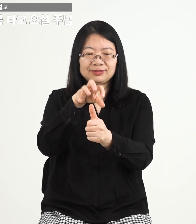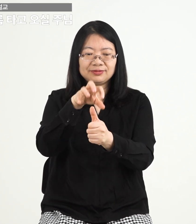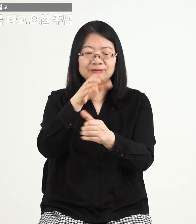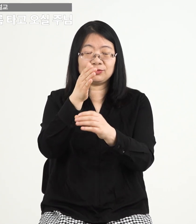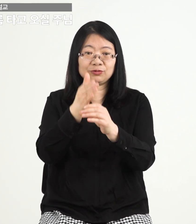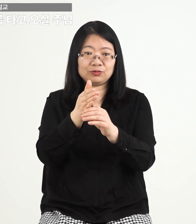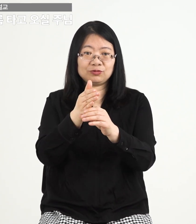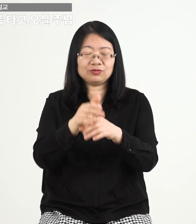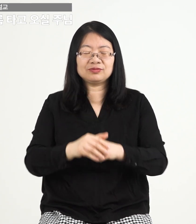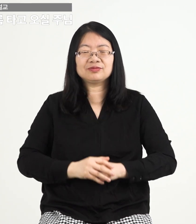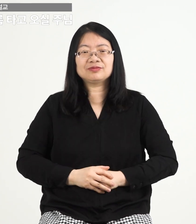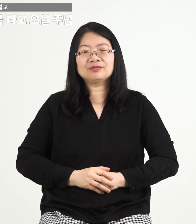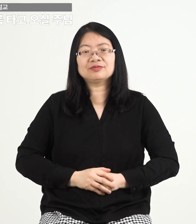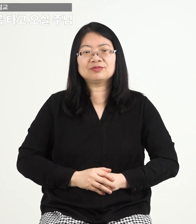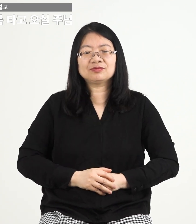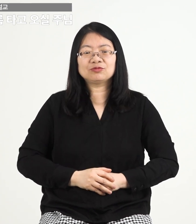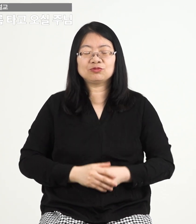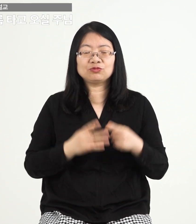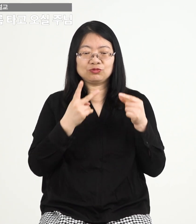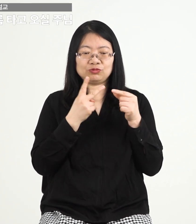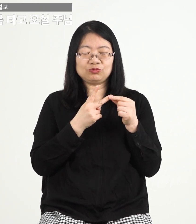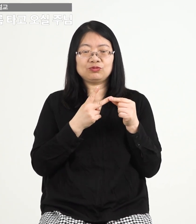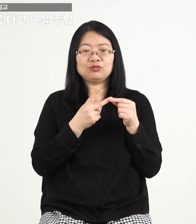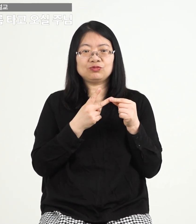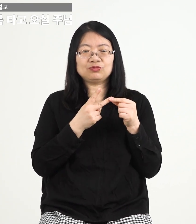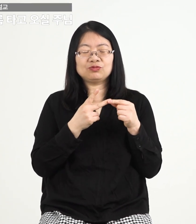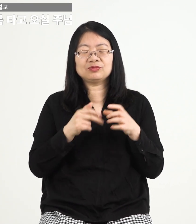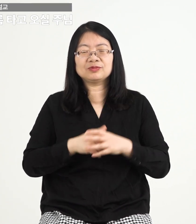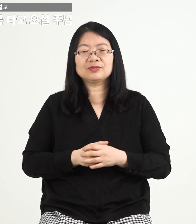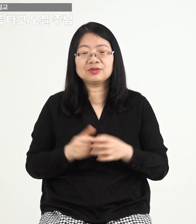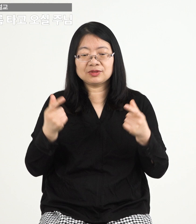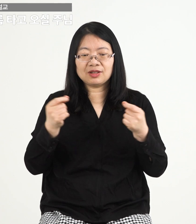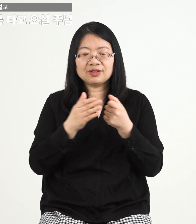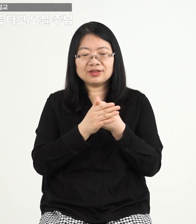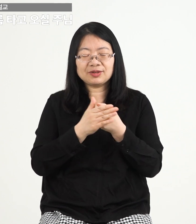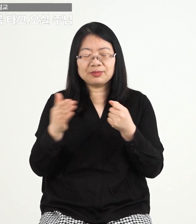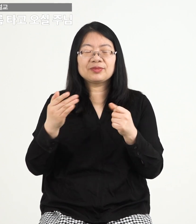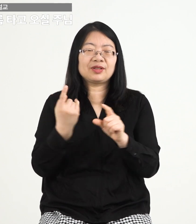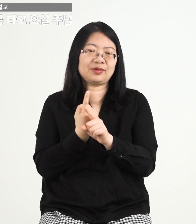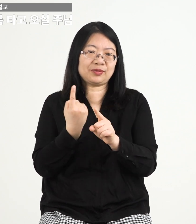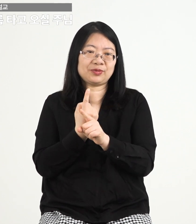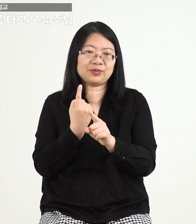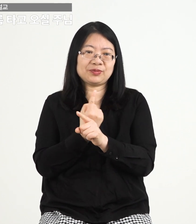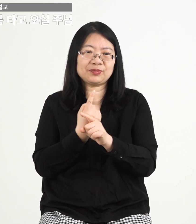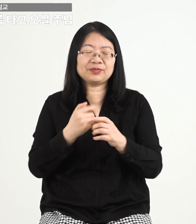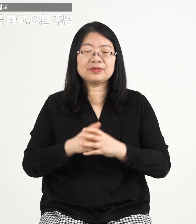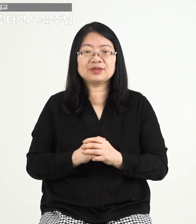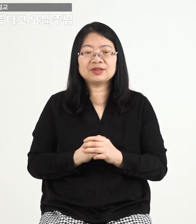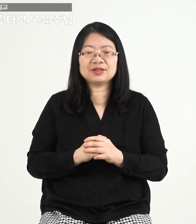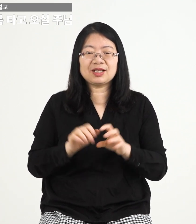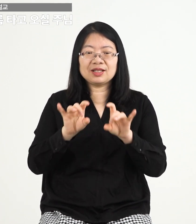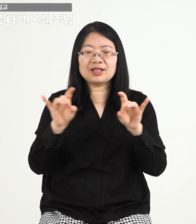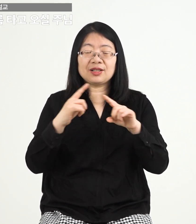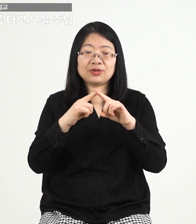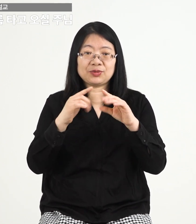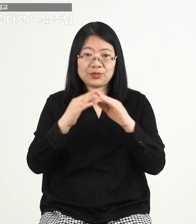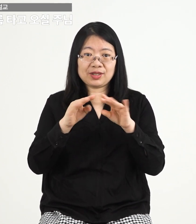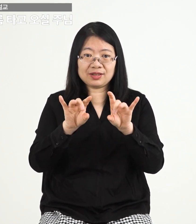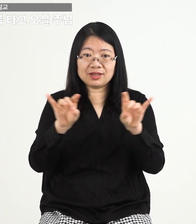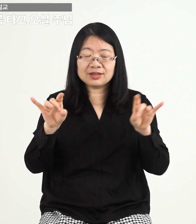책망합니다. 두 번째는 그래서 교정을 시킵니다. 각